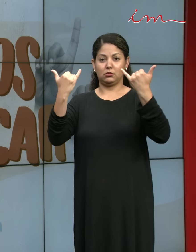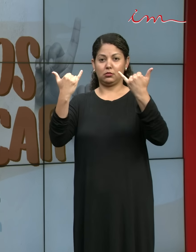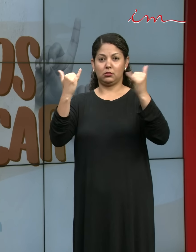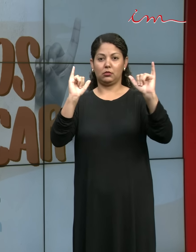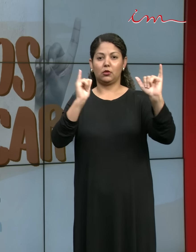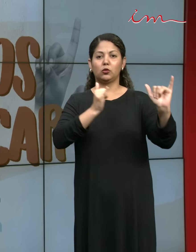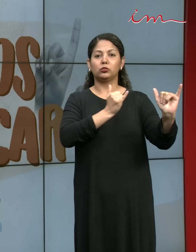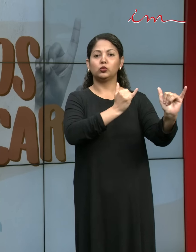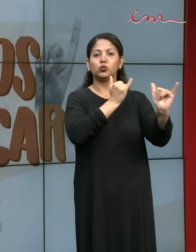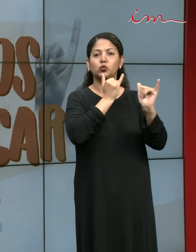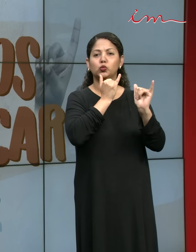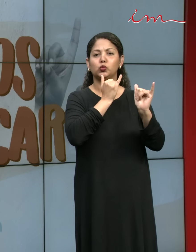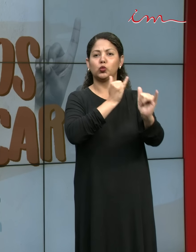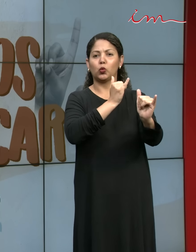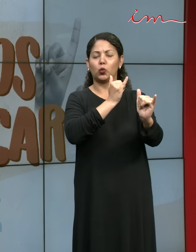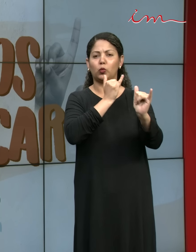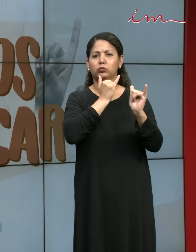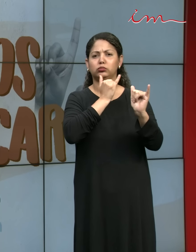essa configuração em Y.